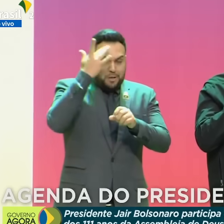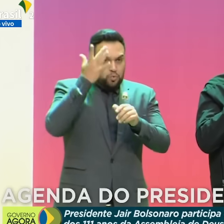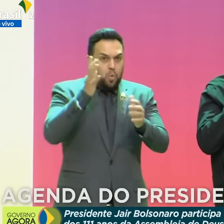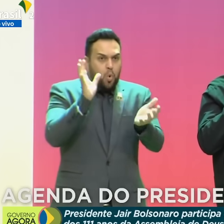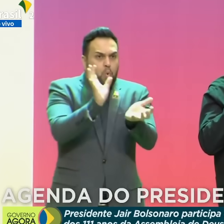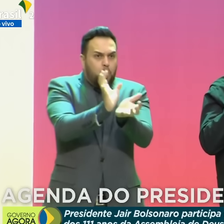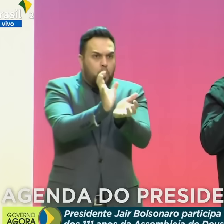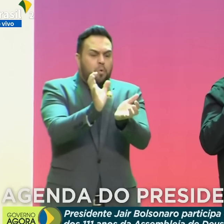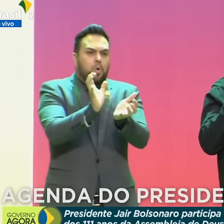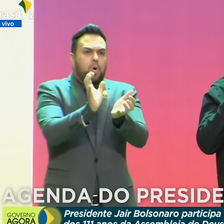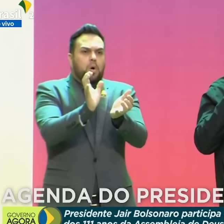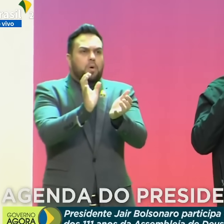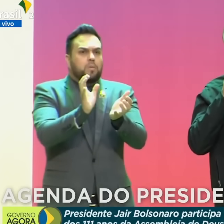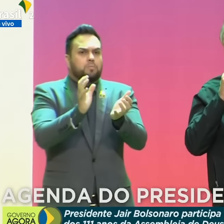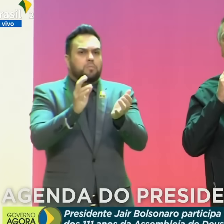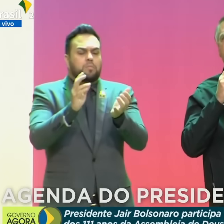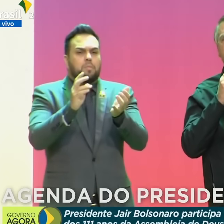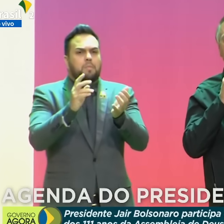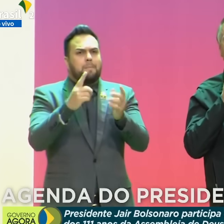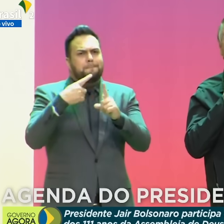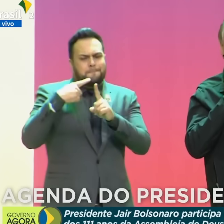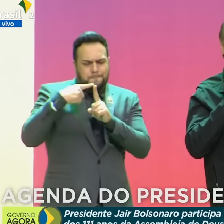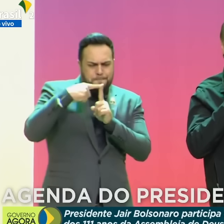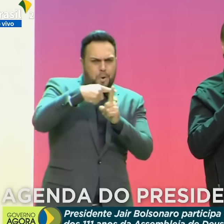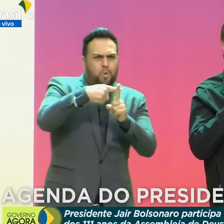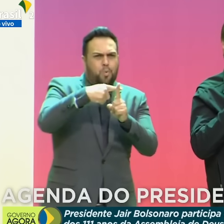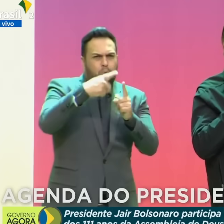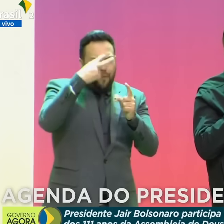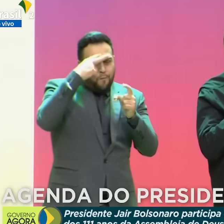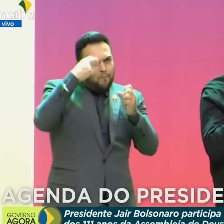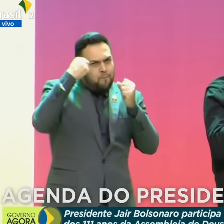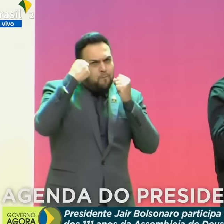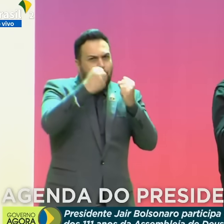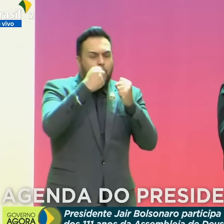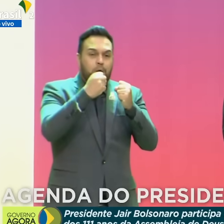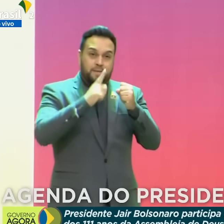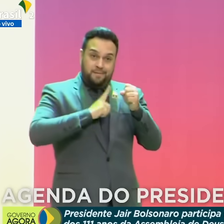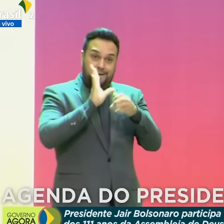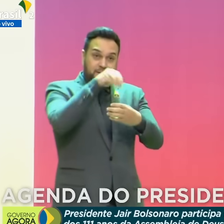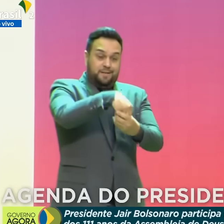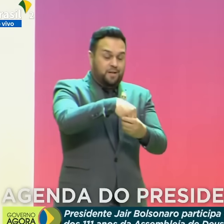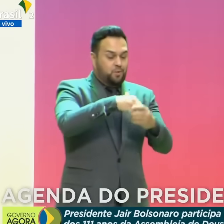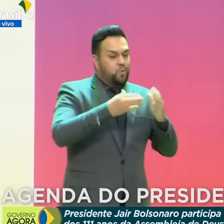algo de muito, mas muito positivo existe naquele congresso.